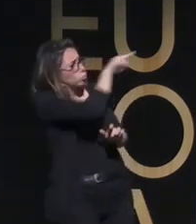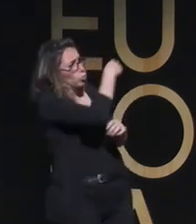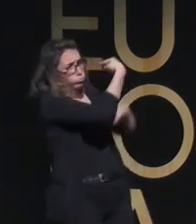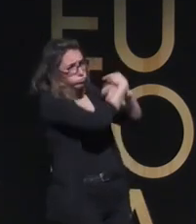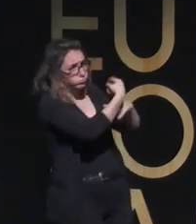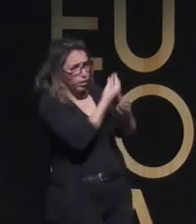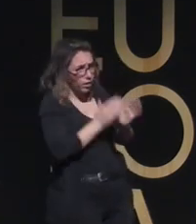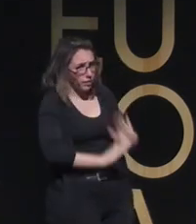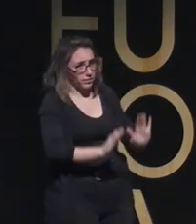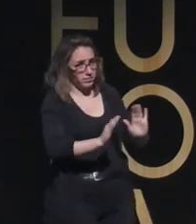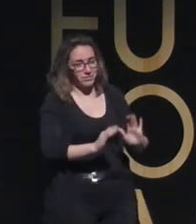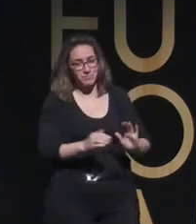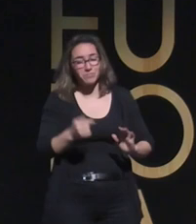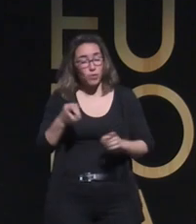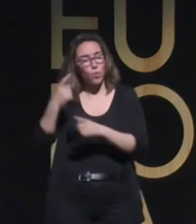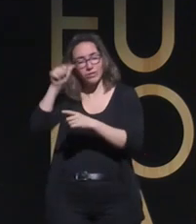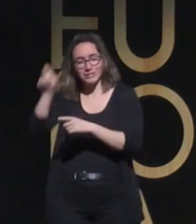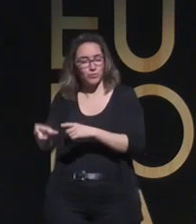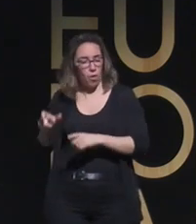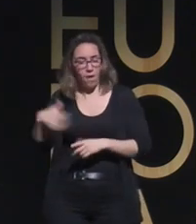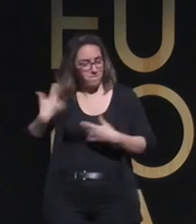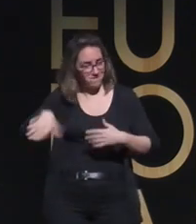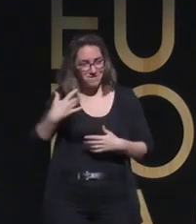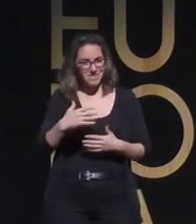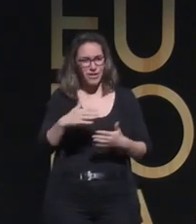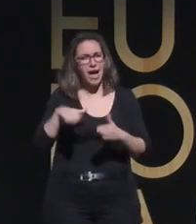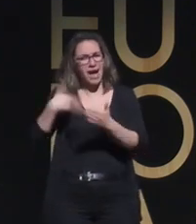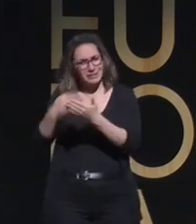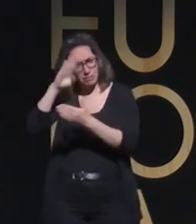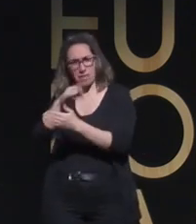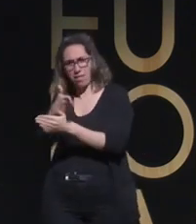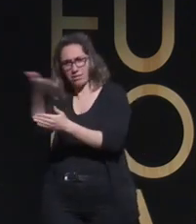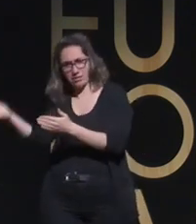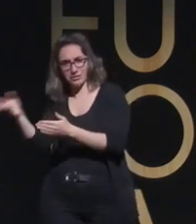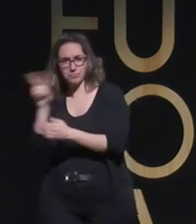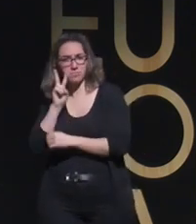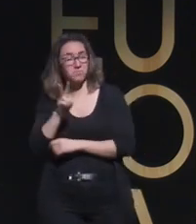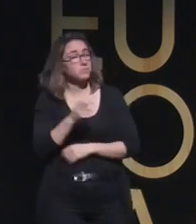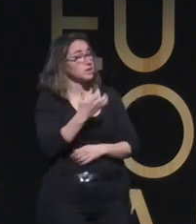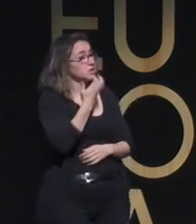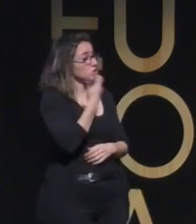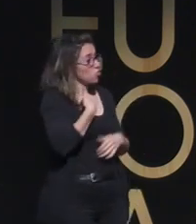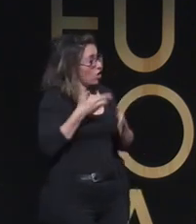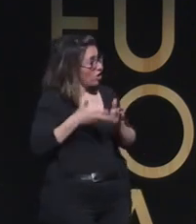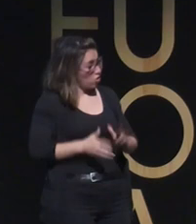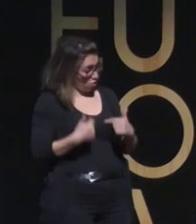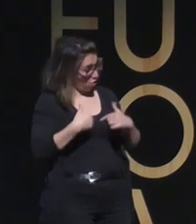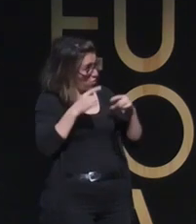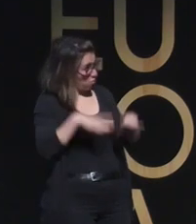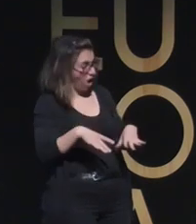chaval que era un crack. Aquel decía, además con los padres delante, ¿eh? Dice, yo es que además, yo si tuviera un hijo como yo no lo